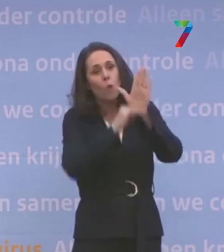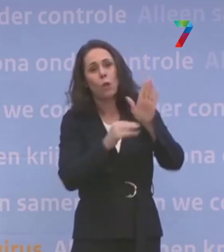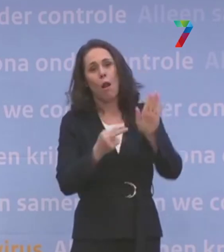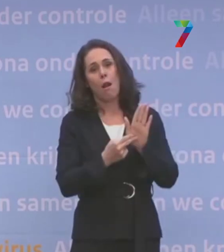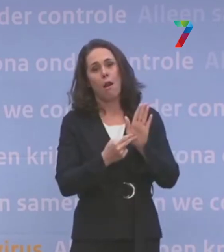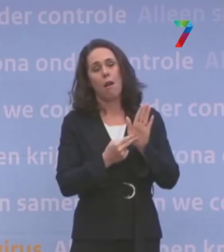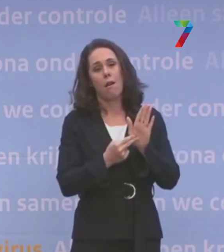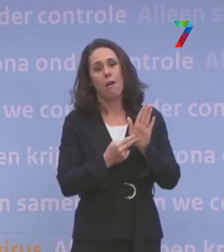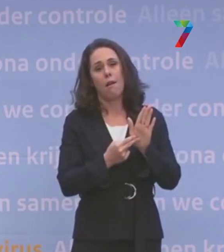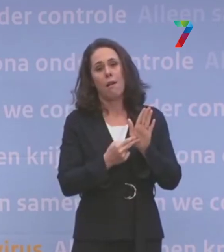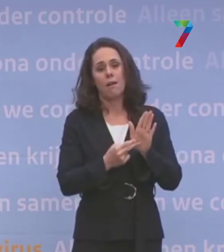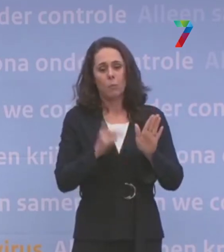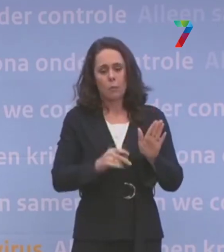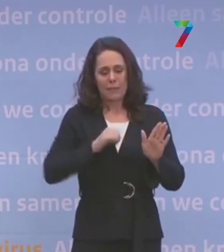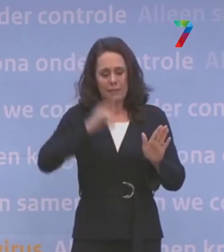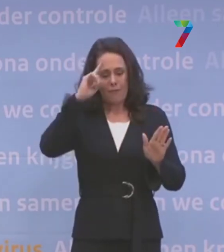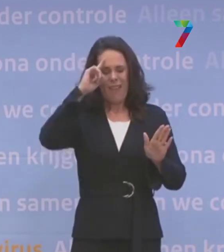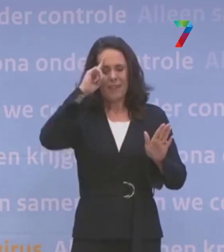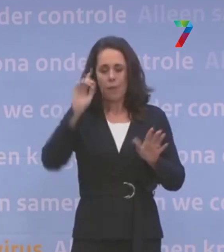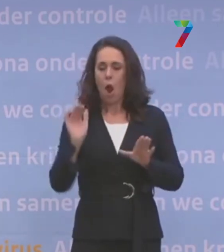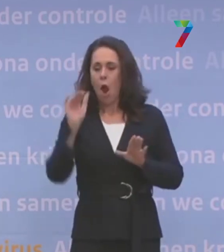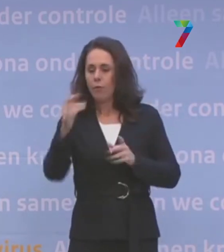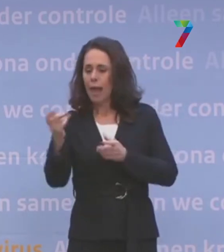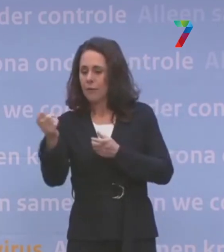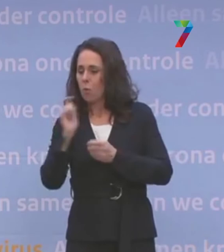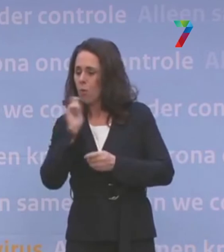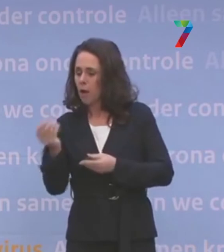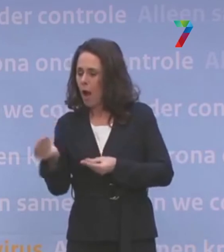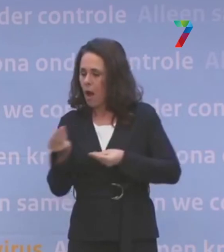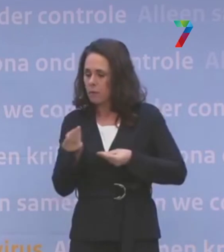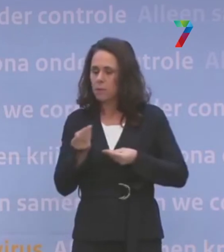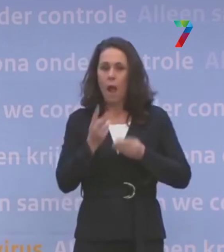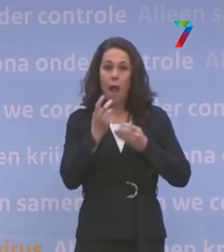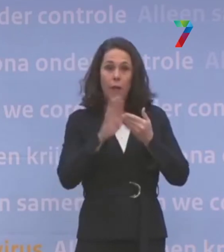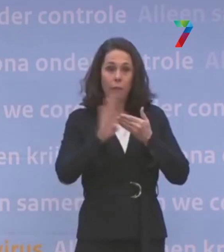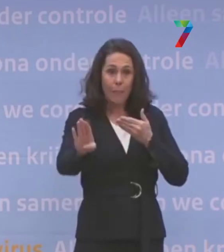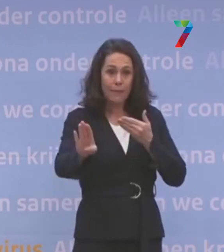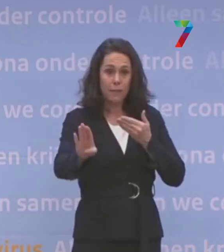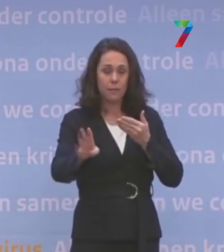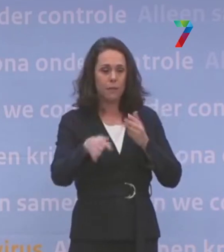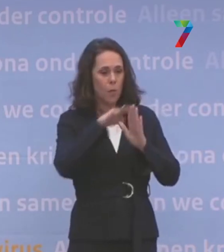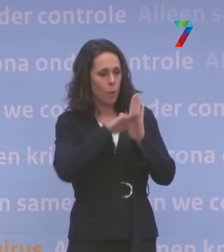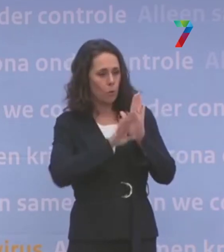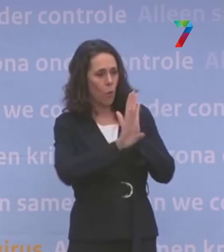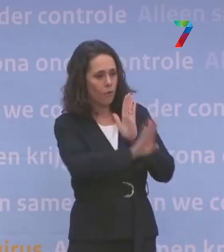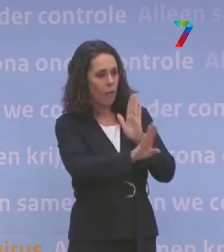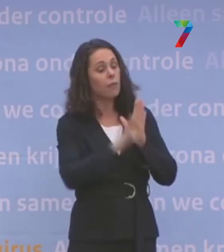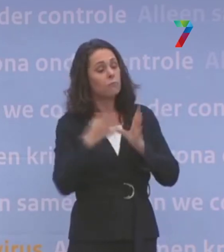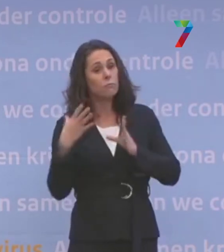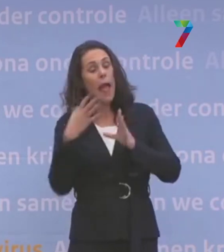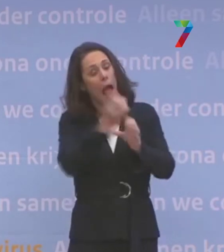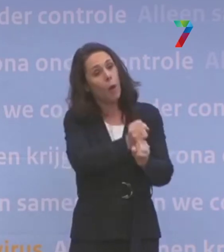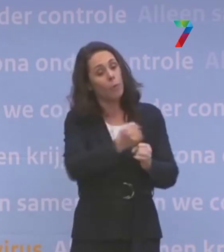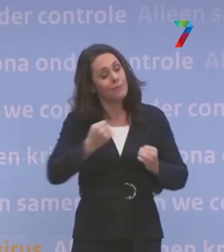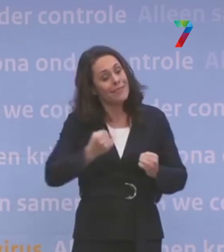dat je zelf weet hoe je aan die overheidsopdracht van die 1,5 meter houdt. Dat protocol is van jullie. We helpen graag mee om